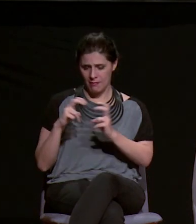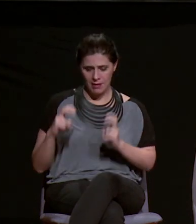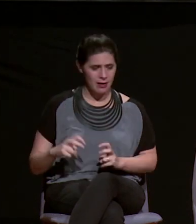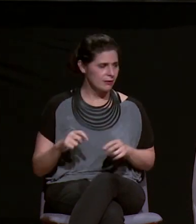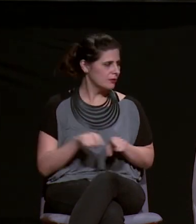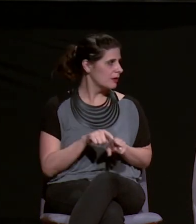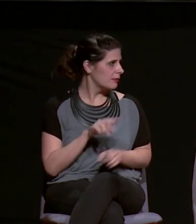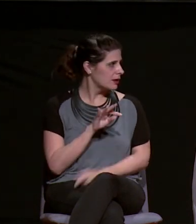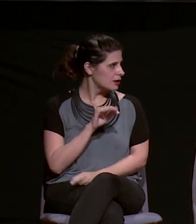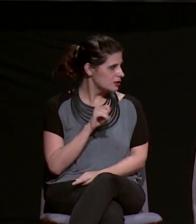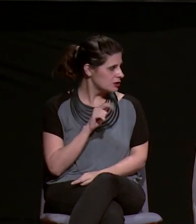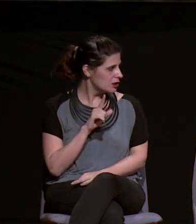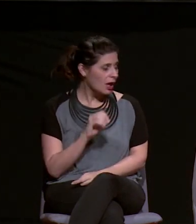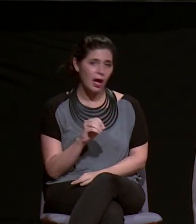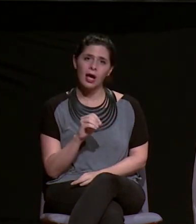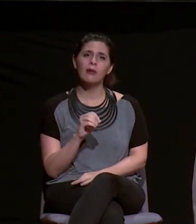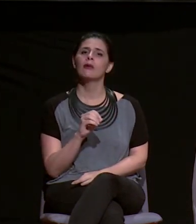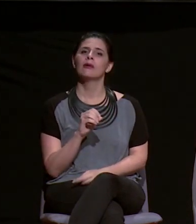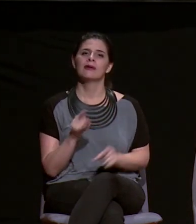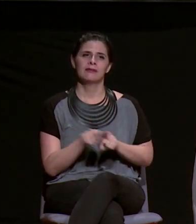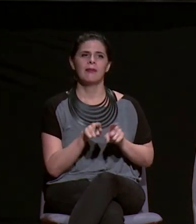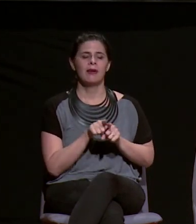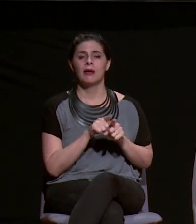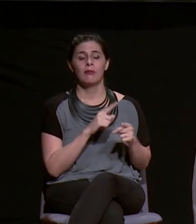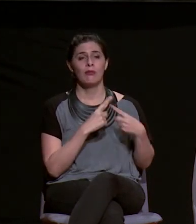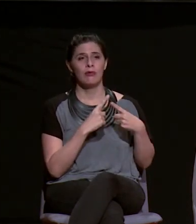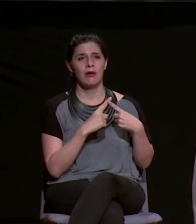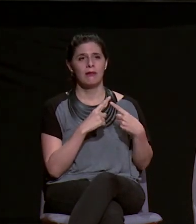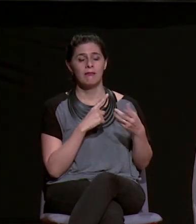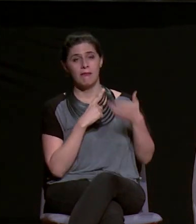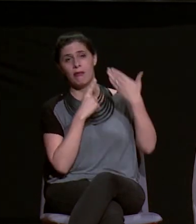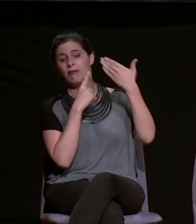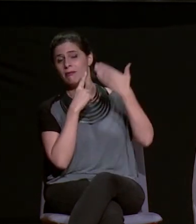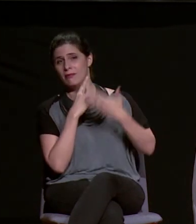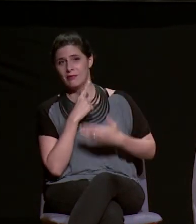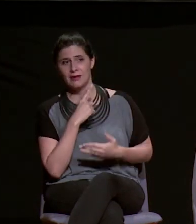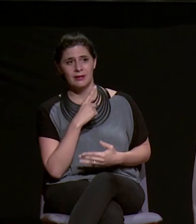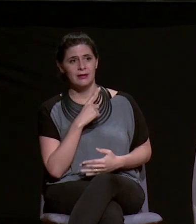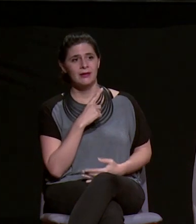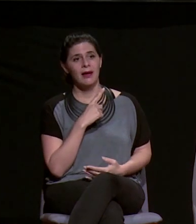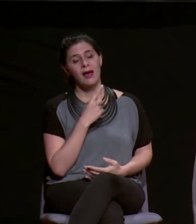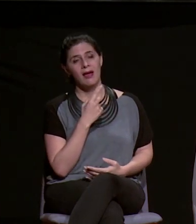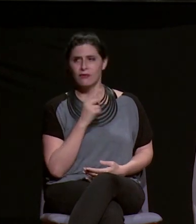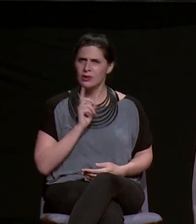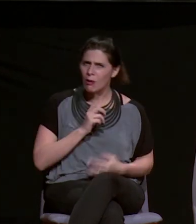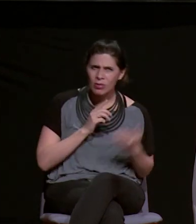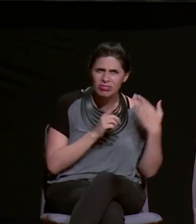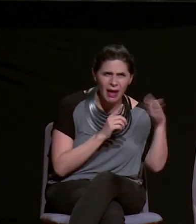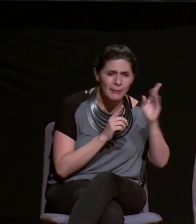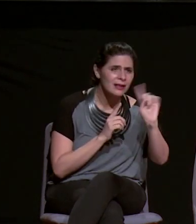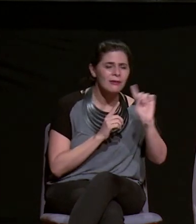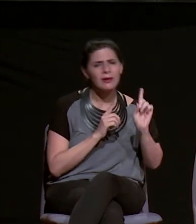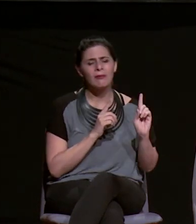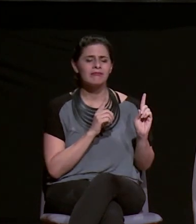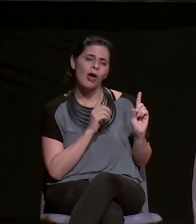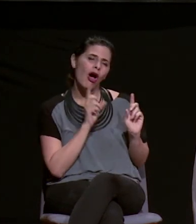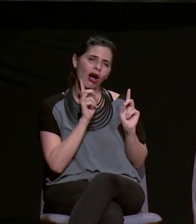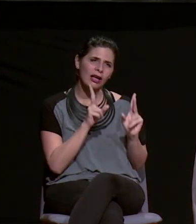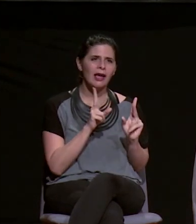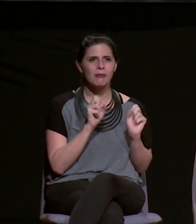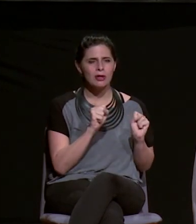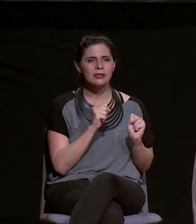e o tapa que você deu na cara da gente. Queria que a gente... um tapa, não, um sopro, uma mordidinha.